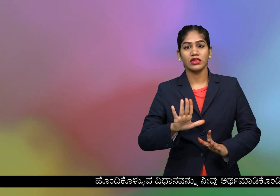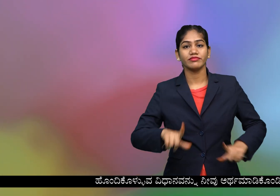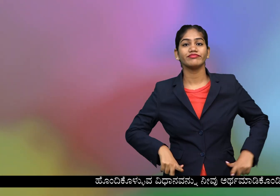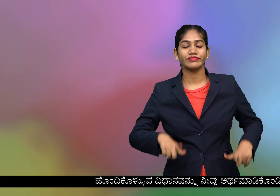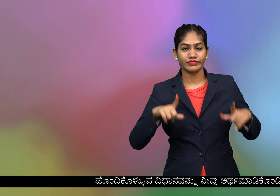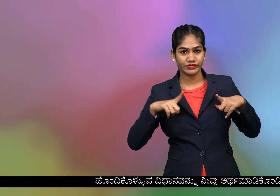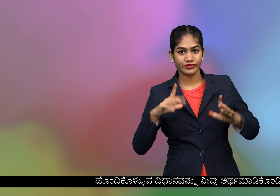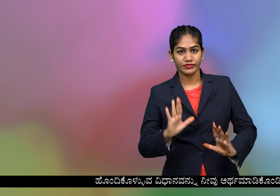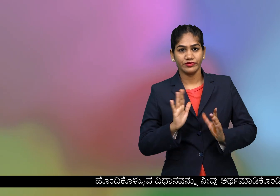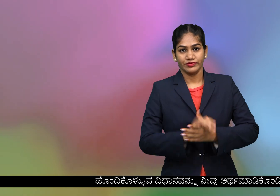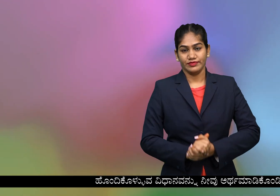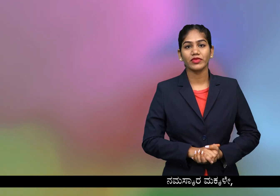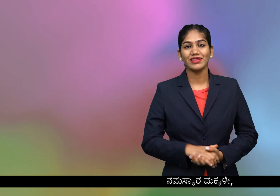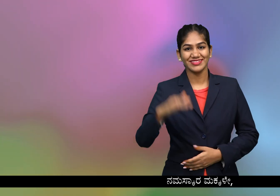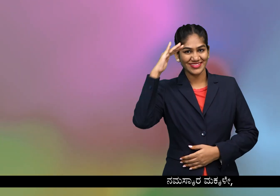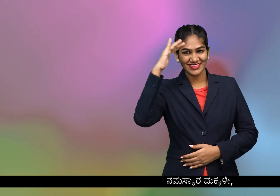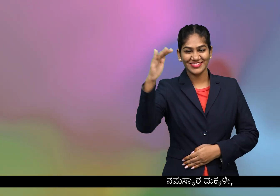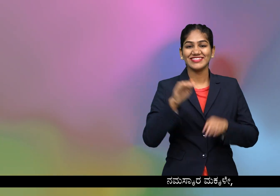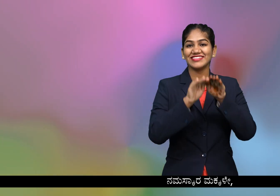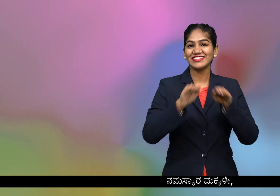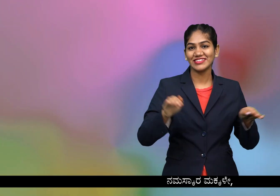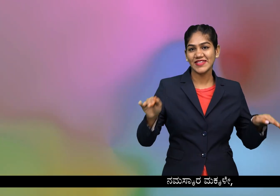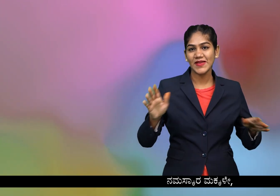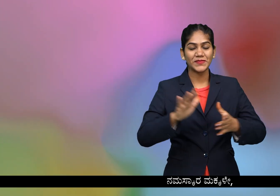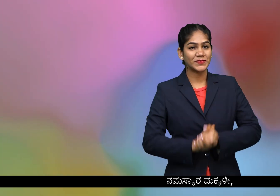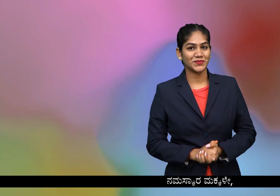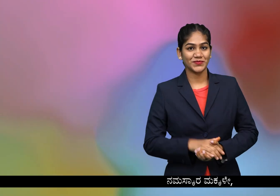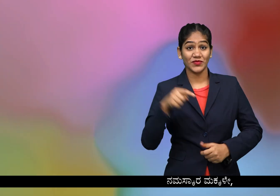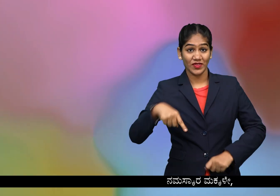ವಿಧಾನವನ್ನ ನೀವು ಅರ್ಥ ಮಾಡಿಕೊಂಡಿದ್ದೀರಿ. ನಮಸ್ಕಾರ ಮಕ್ಕಳೇ.